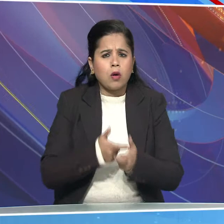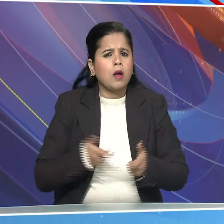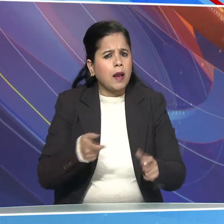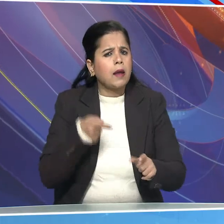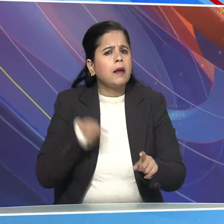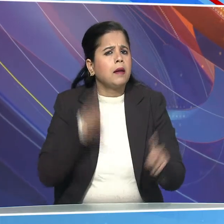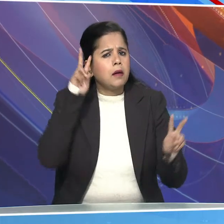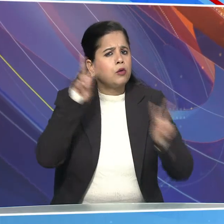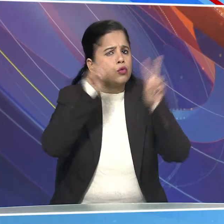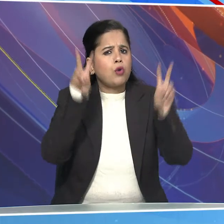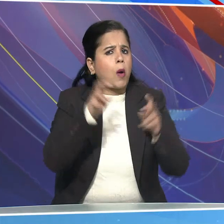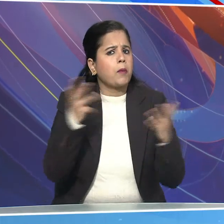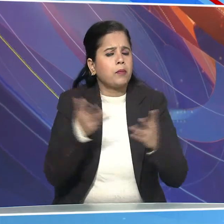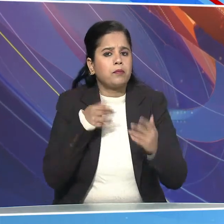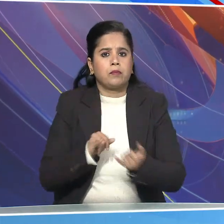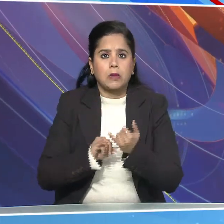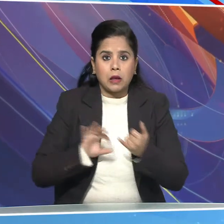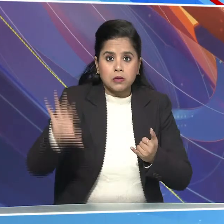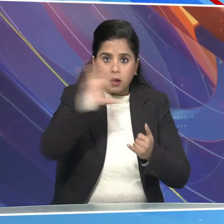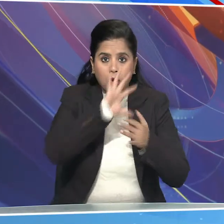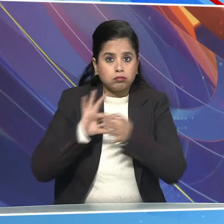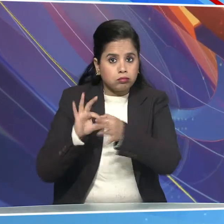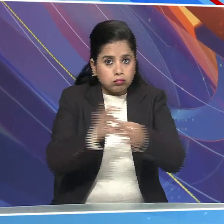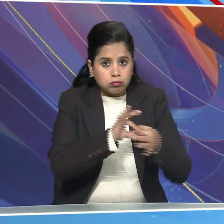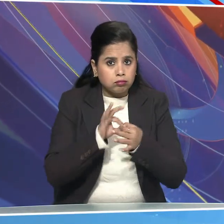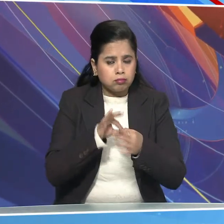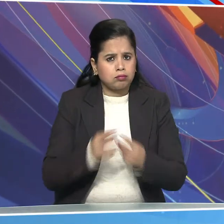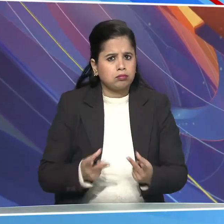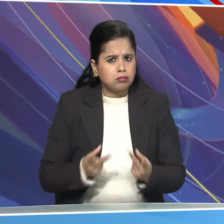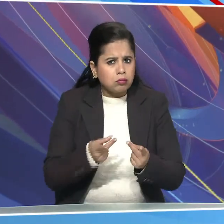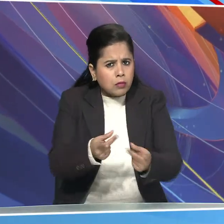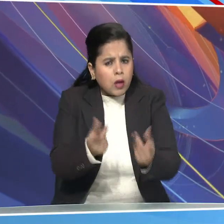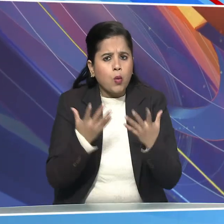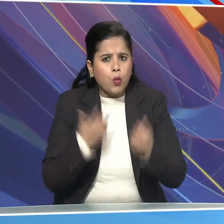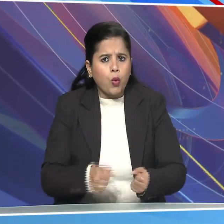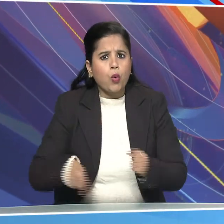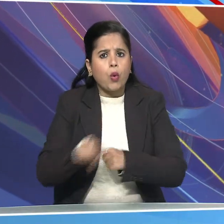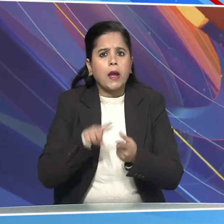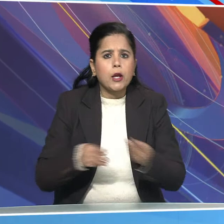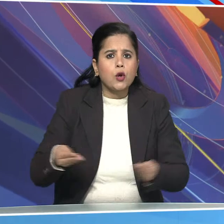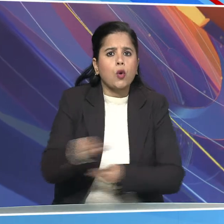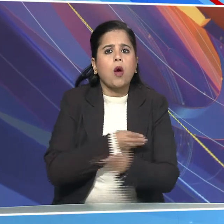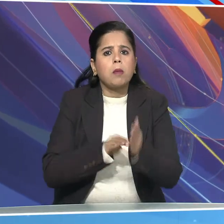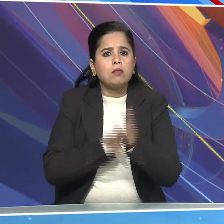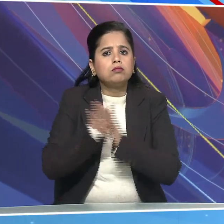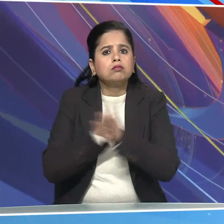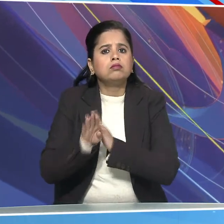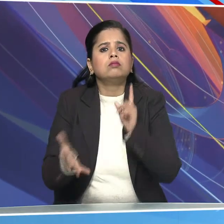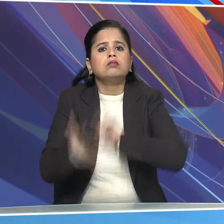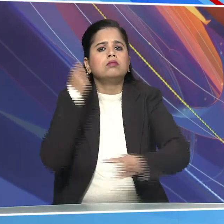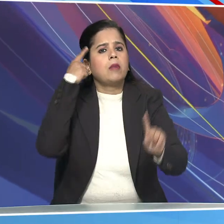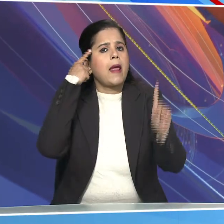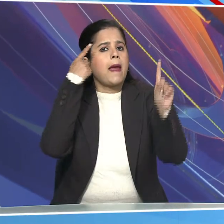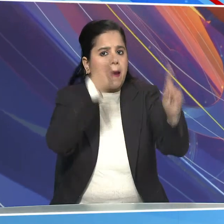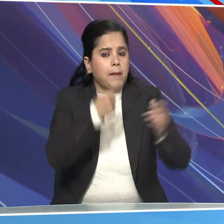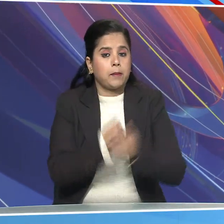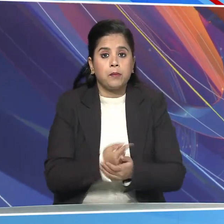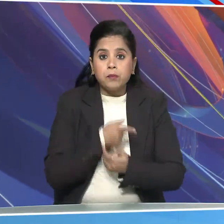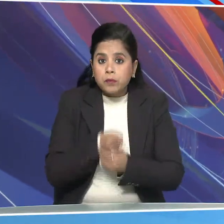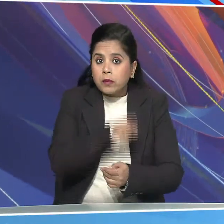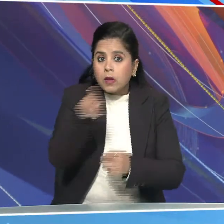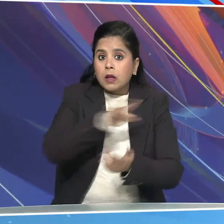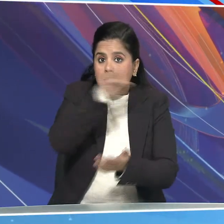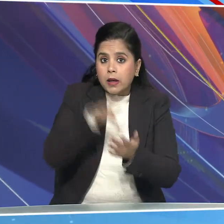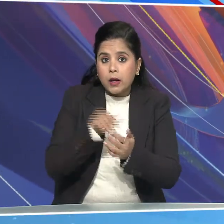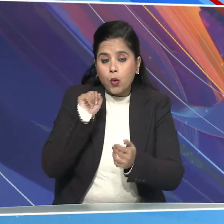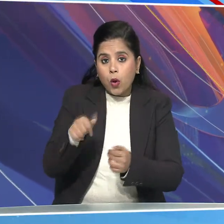विषय राज्यों की साझेदारी के साथ तेज और सतत आर्थिक विकास हासिल करना है इस सम्मेलन में केंद्र सरकार के